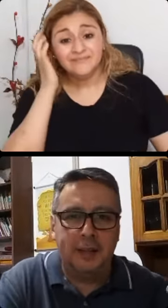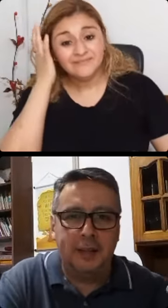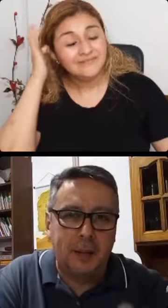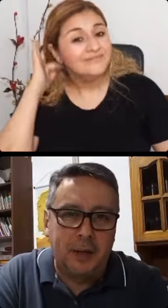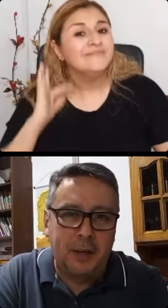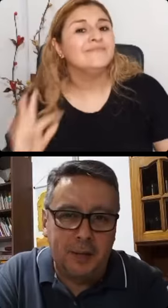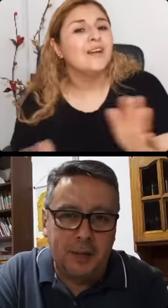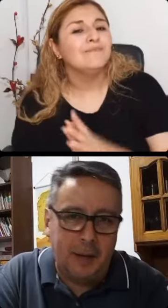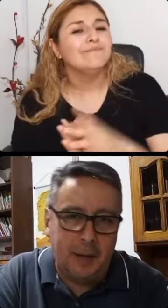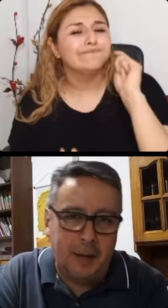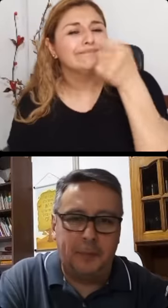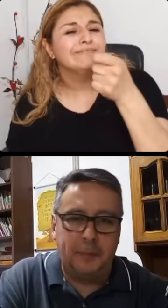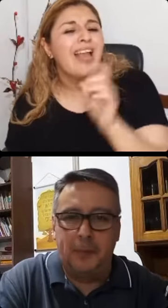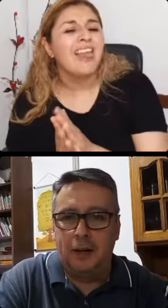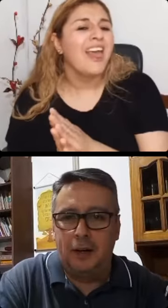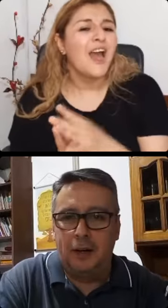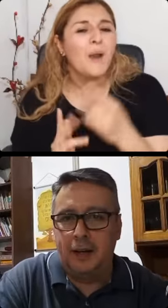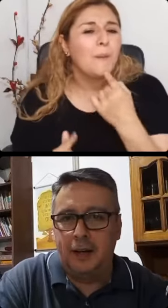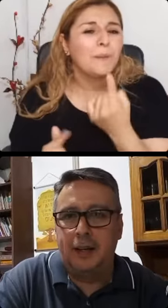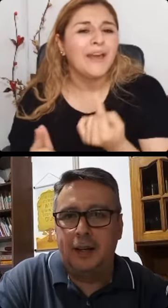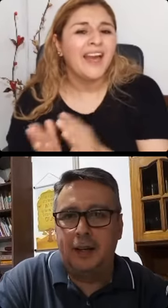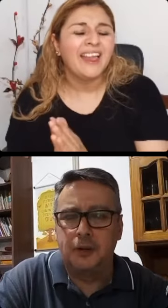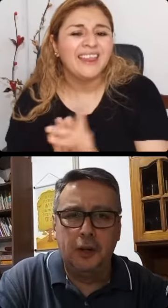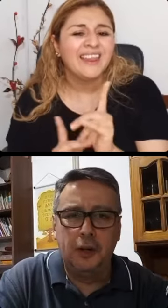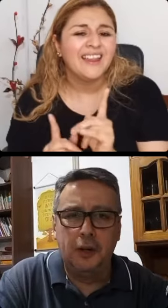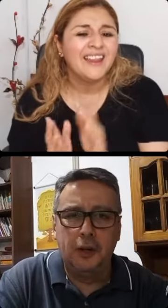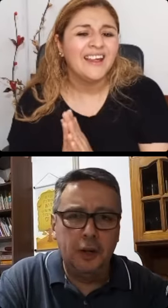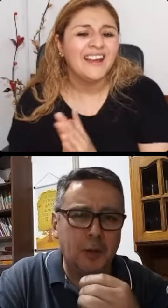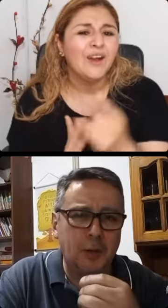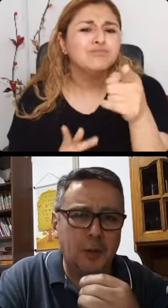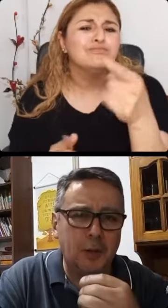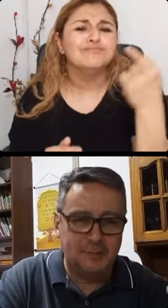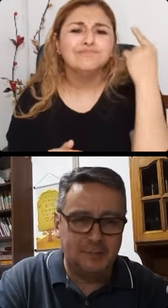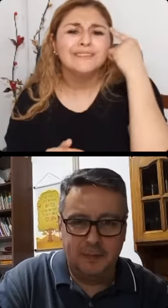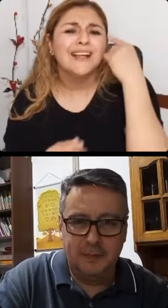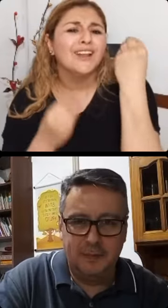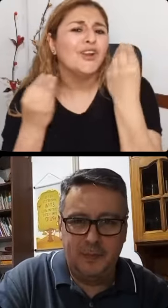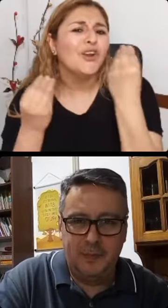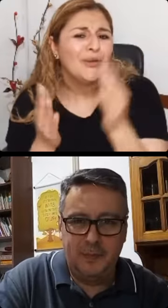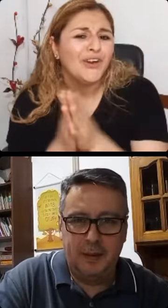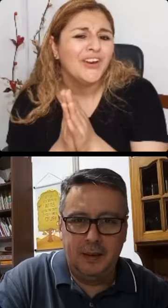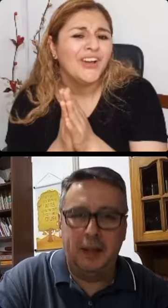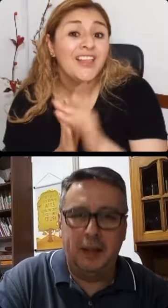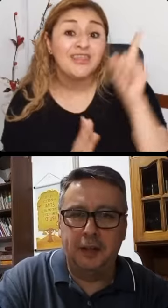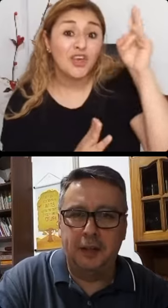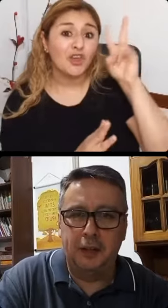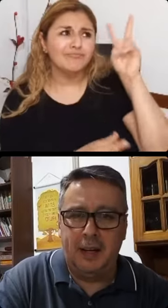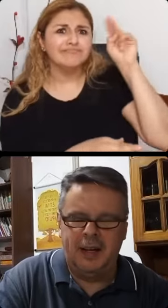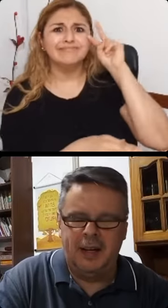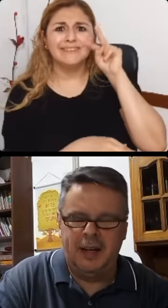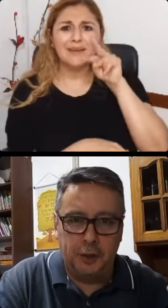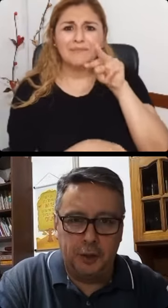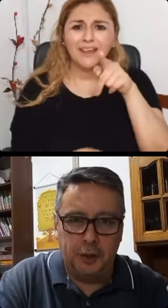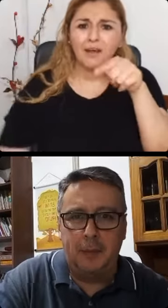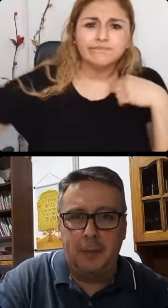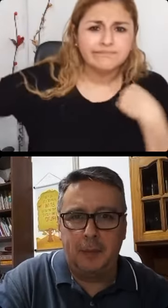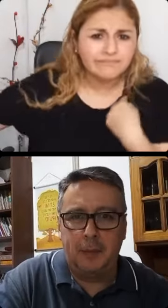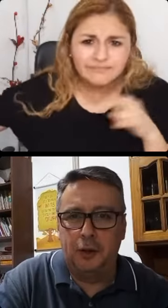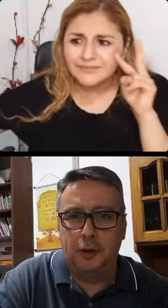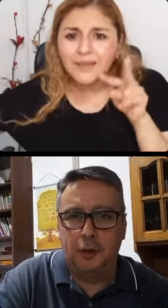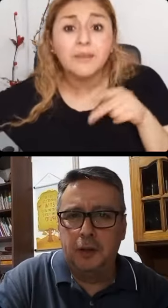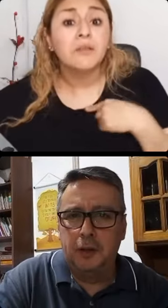mira y tiro esta pregunta para los que están conectados ¿cómo pensás que Dios te mira? en este momento Dios